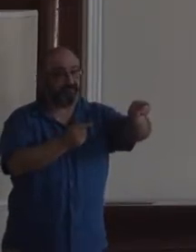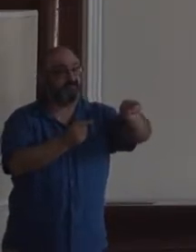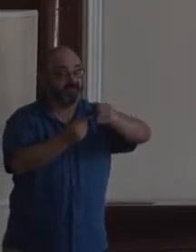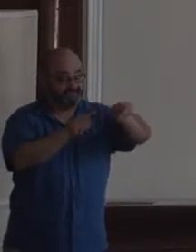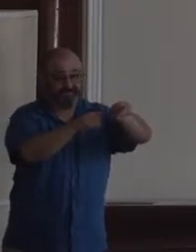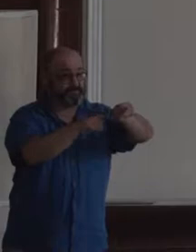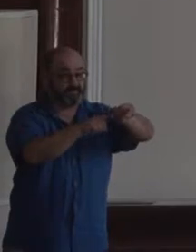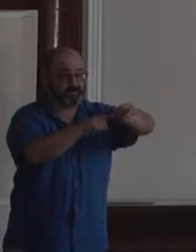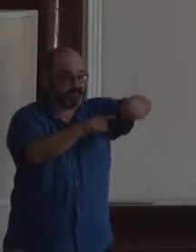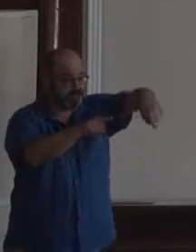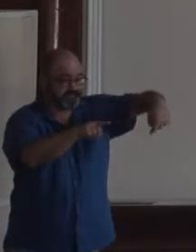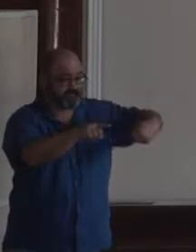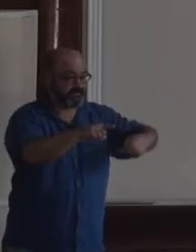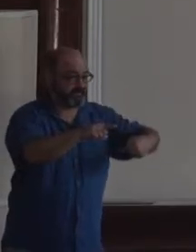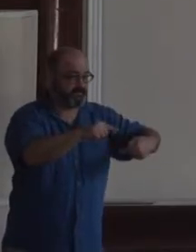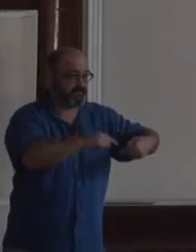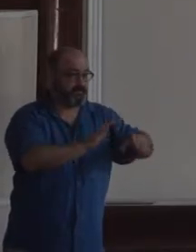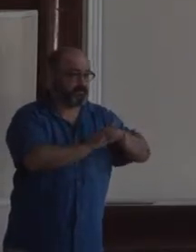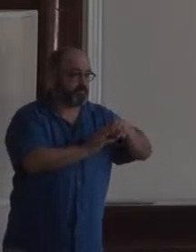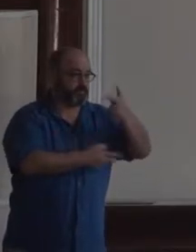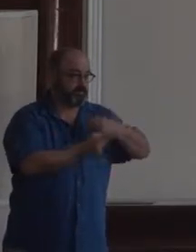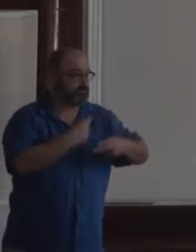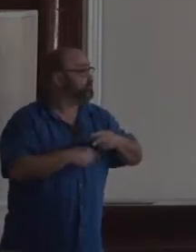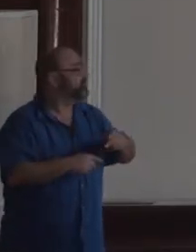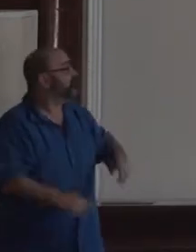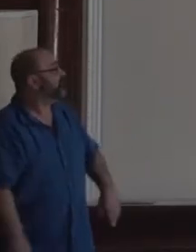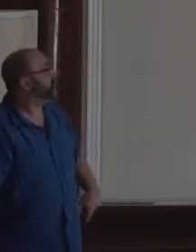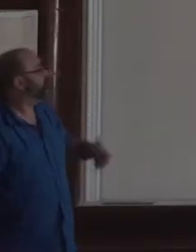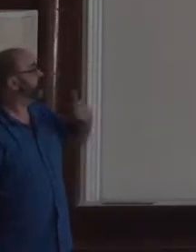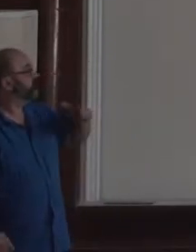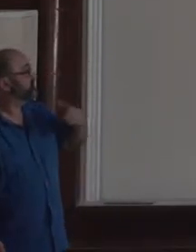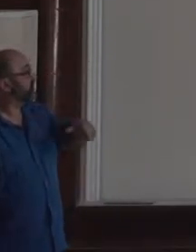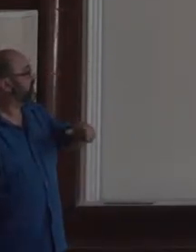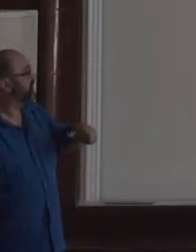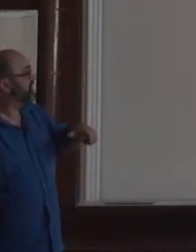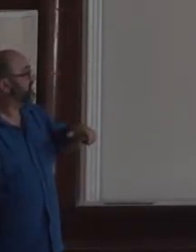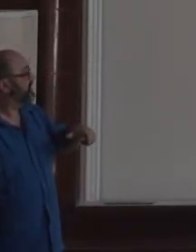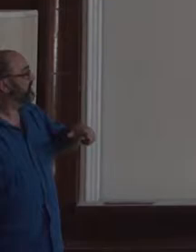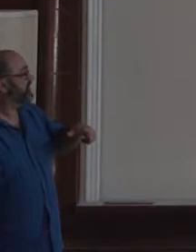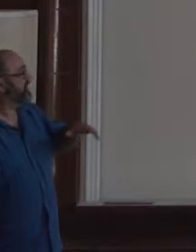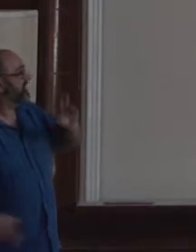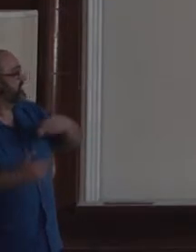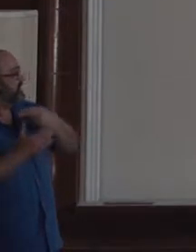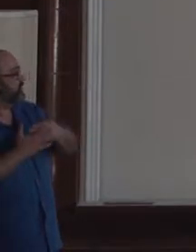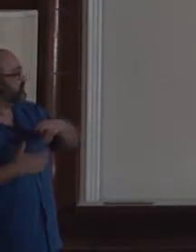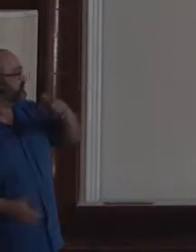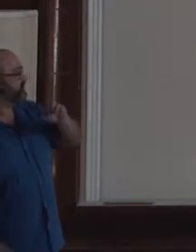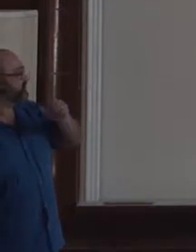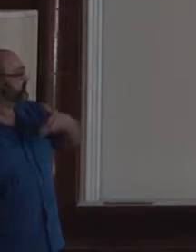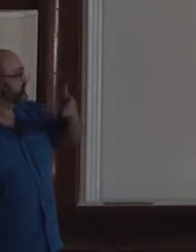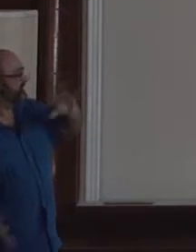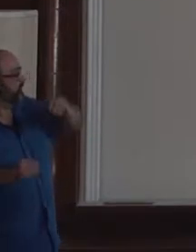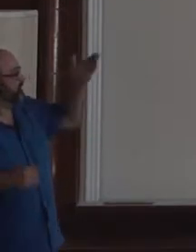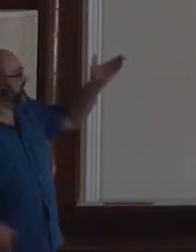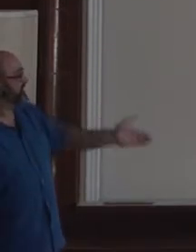ben renvoie-lui un code de succès, 200, et une réponse JSON que